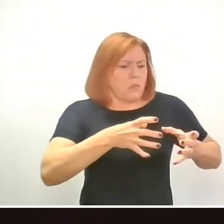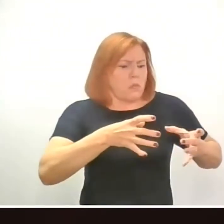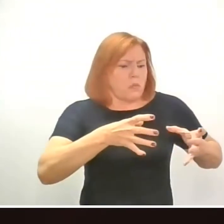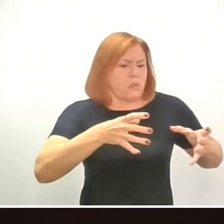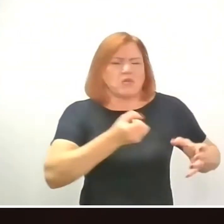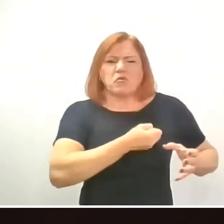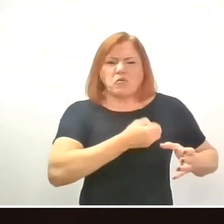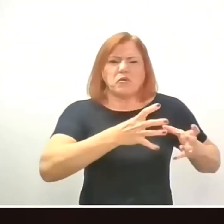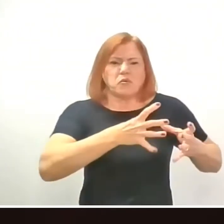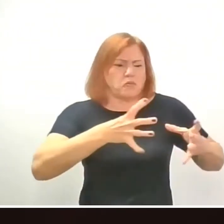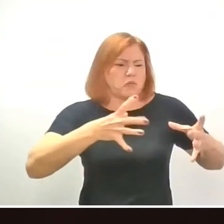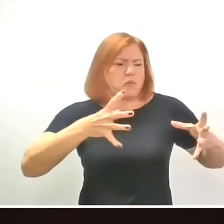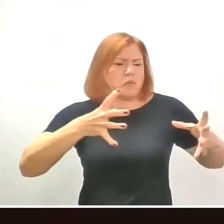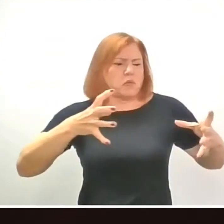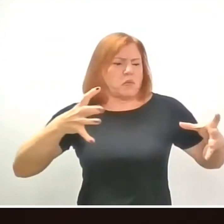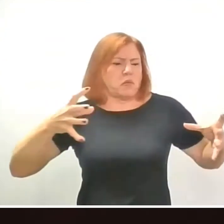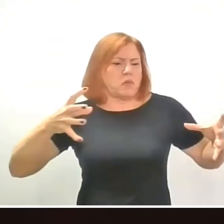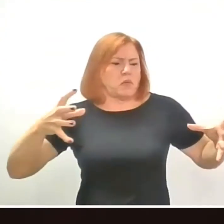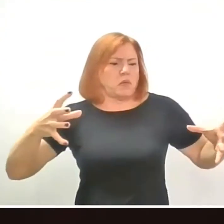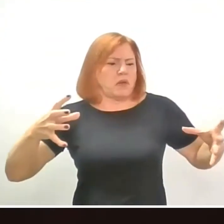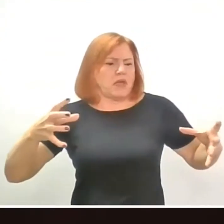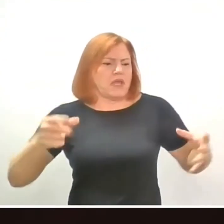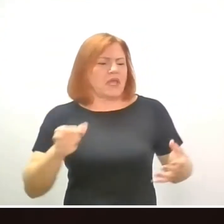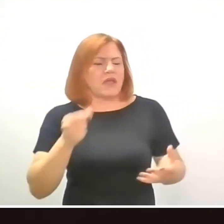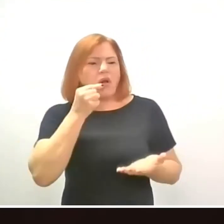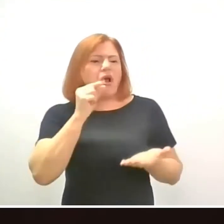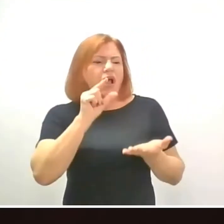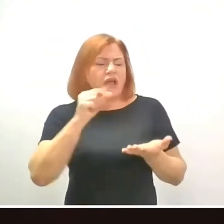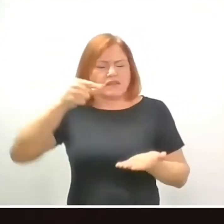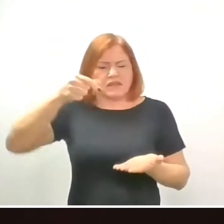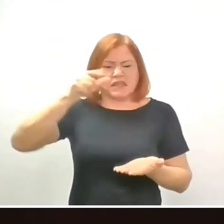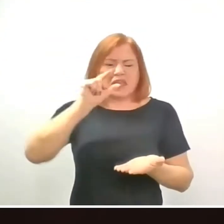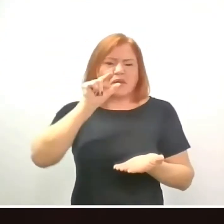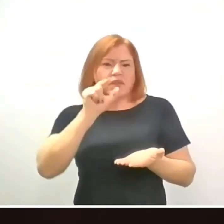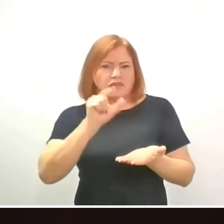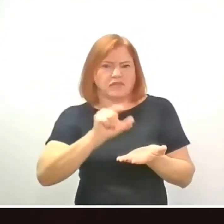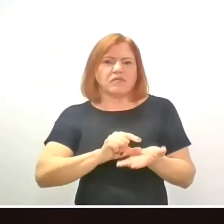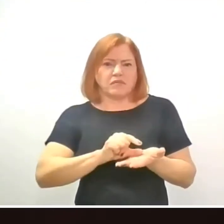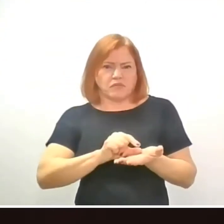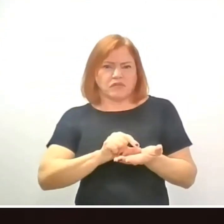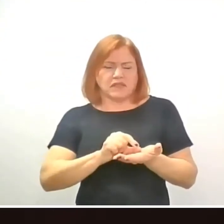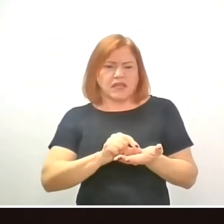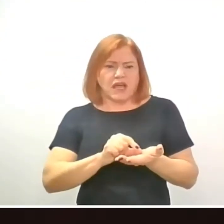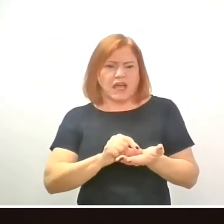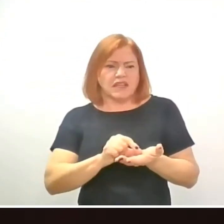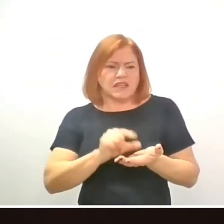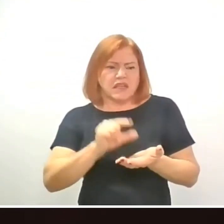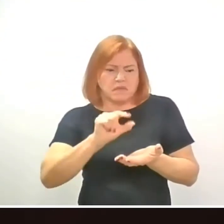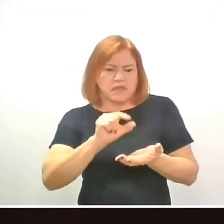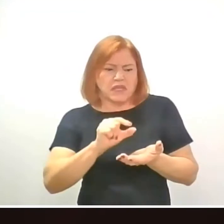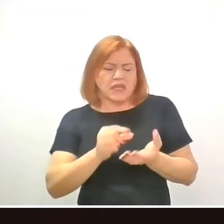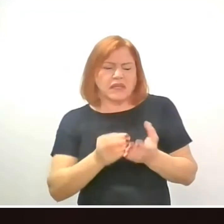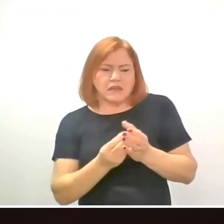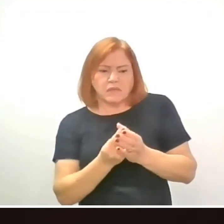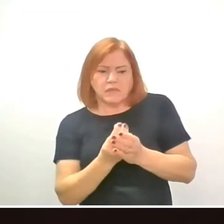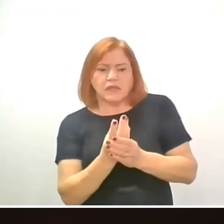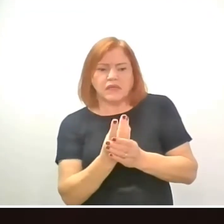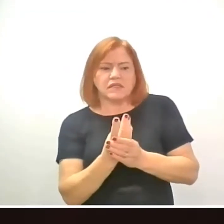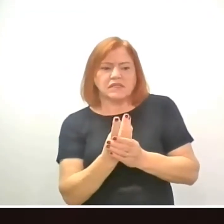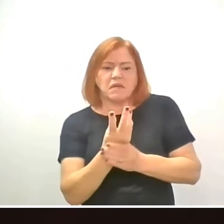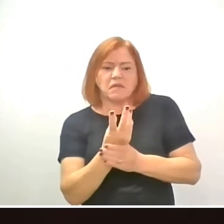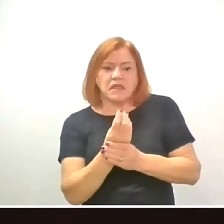semente de mostarda, que era para crescer como uma hortaliça, ficou uma grande árvore. A igreja não é para isso, a igreja não é para